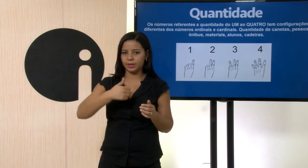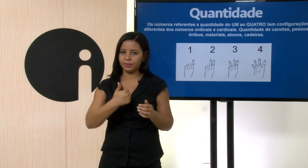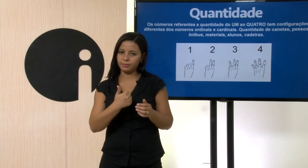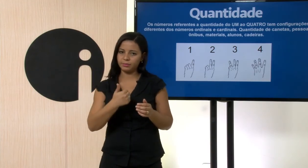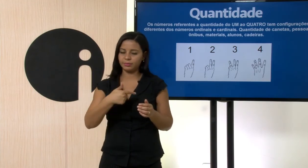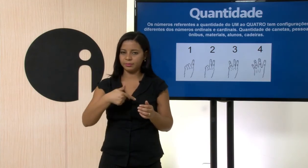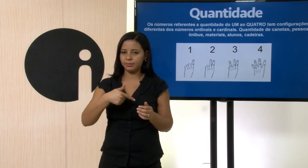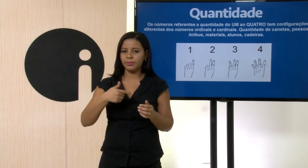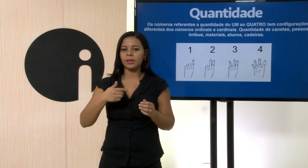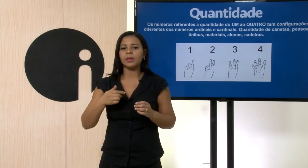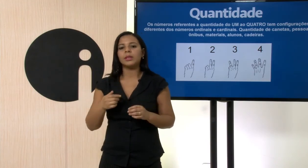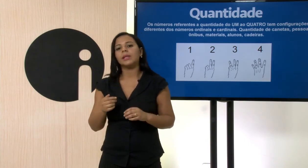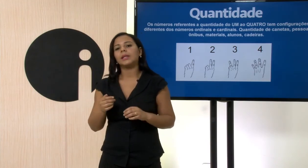assim.